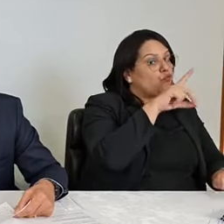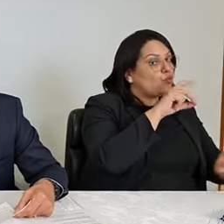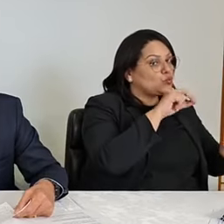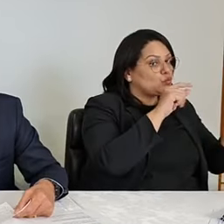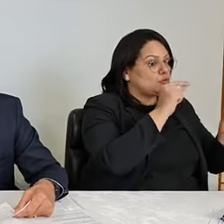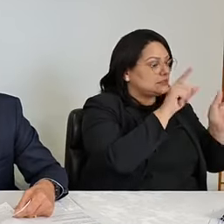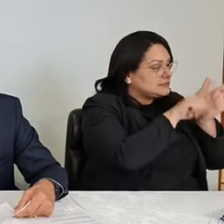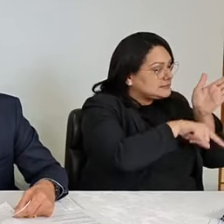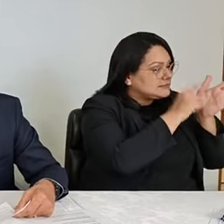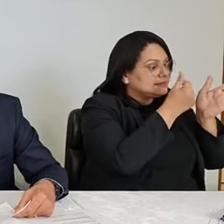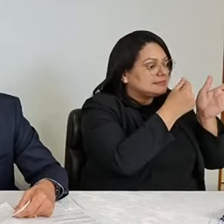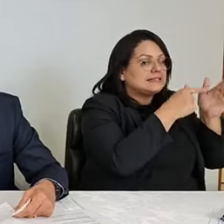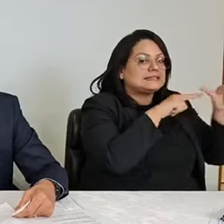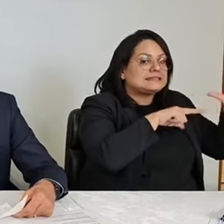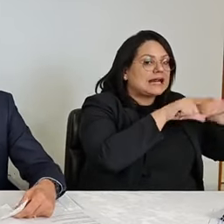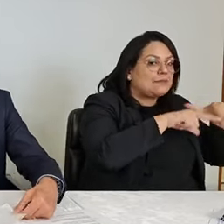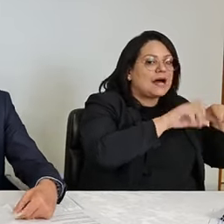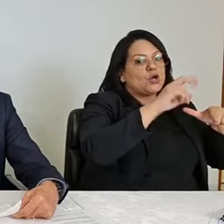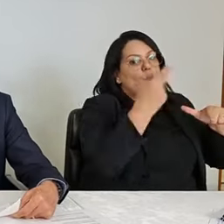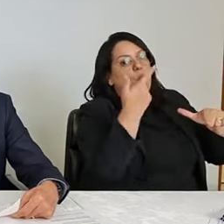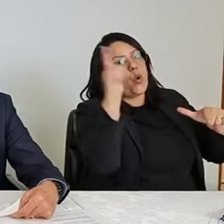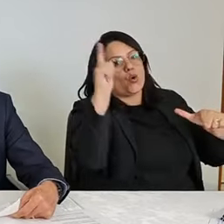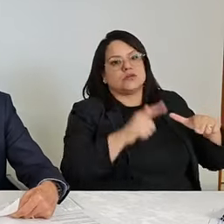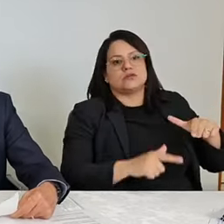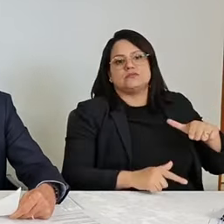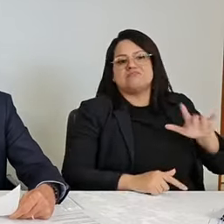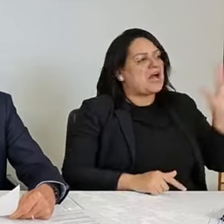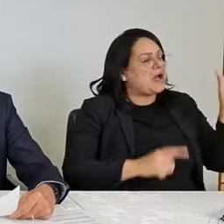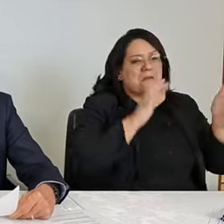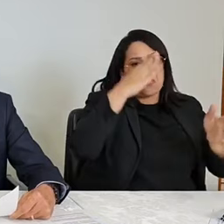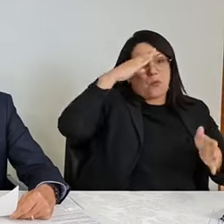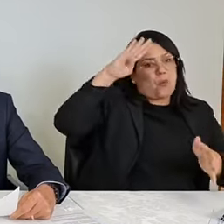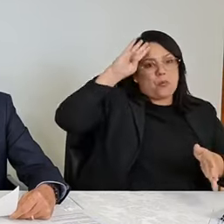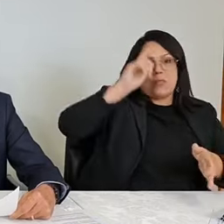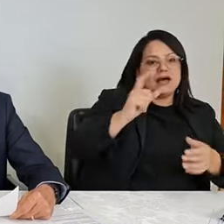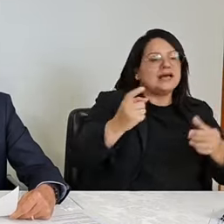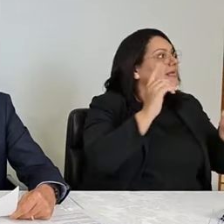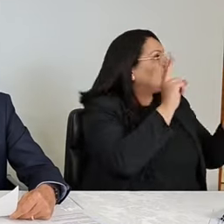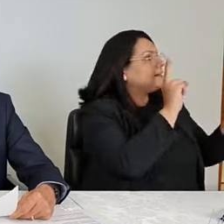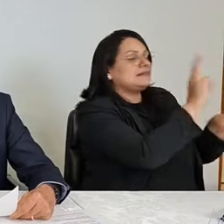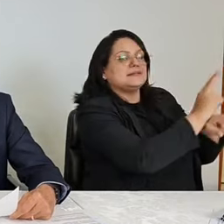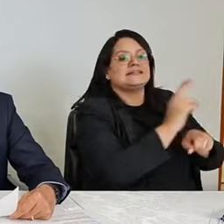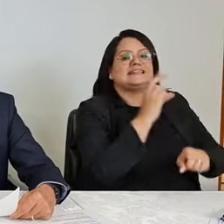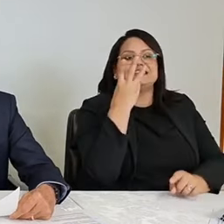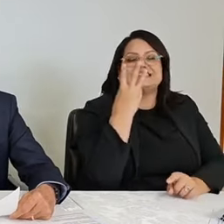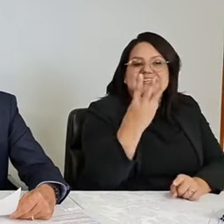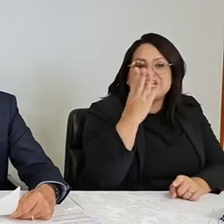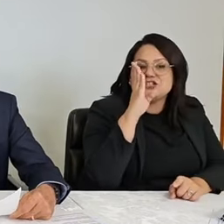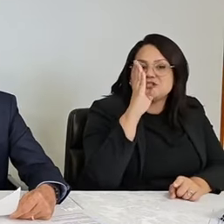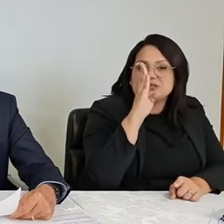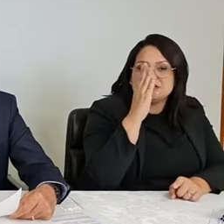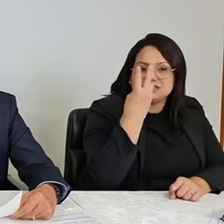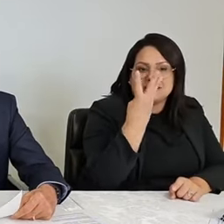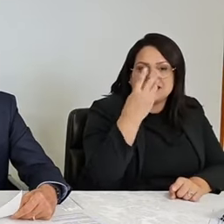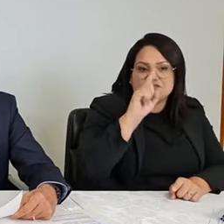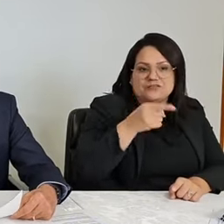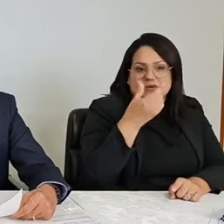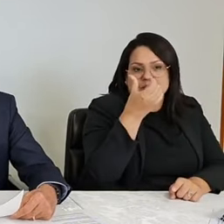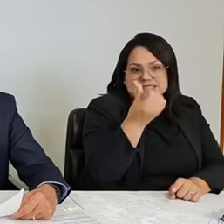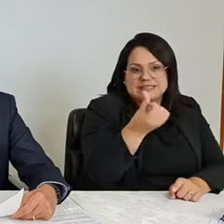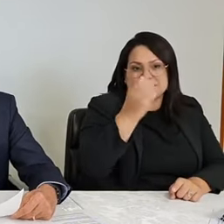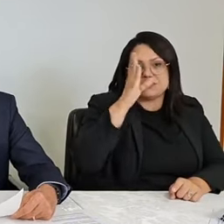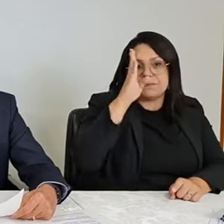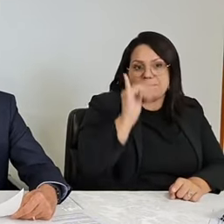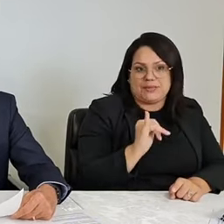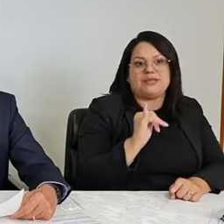a verdade é que Cuba não pagou, então não faz tanta diferença. Vamos corrigir, o dinheiro para Cuba, né, que não pagou, foi 3 bilhões e 600 milhões de reais.